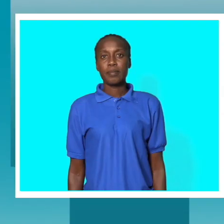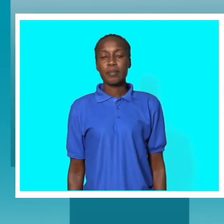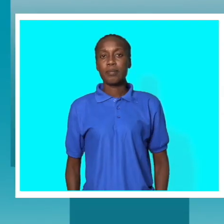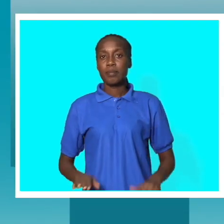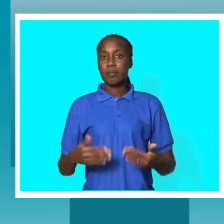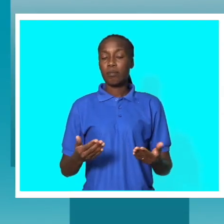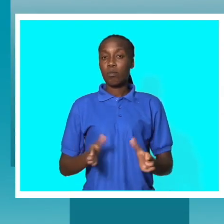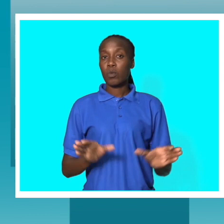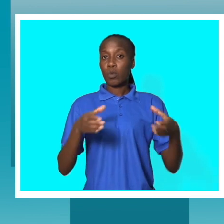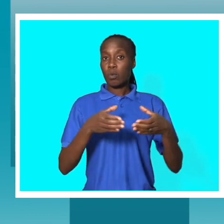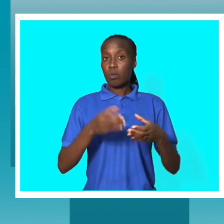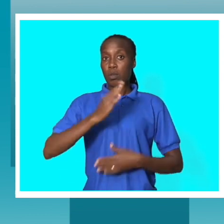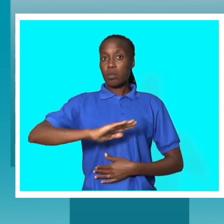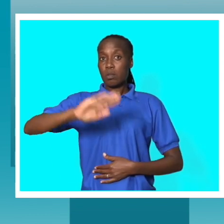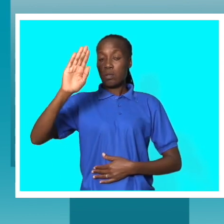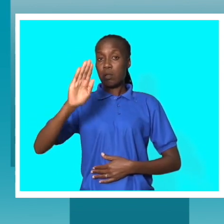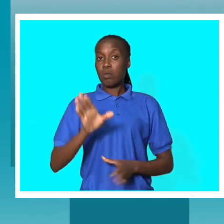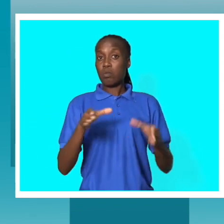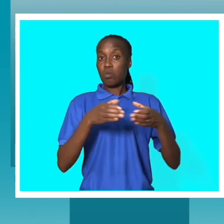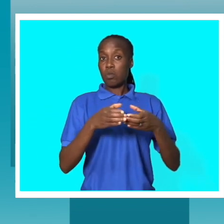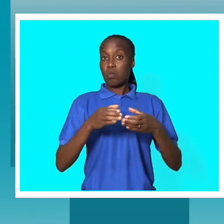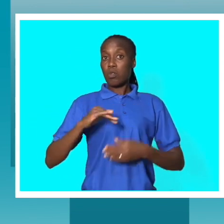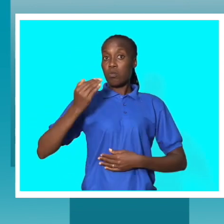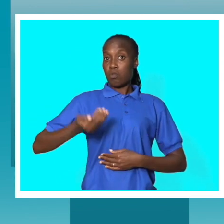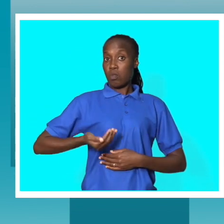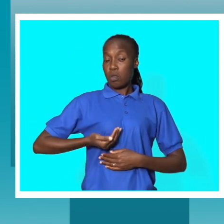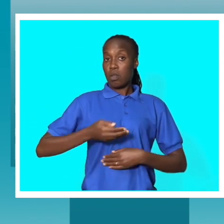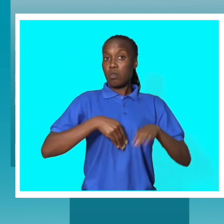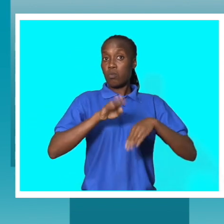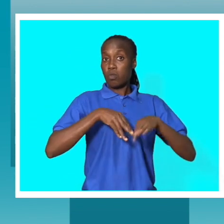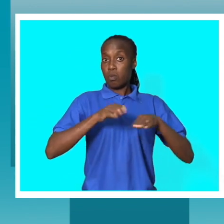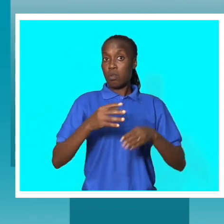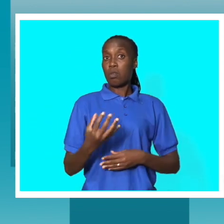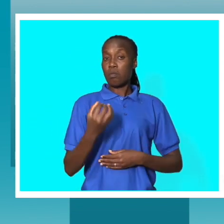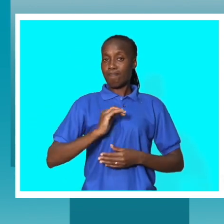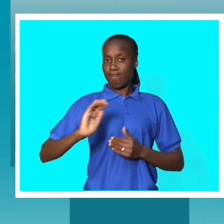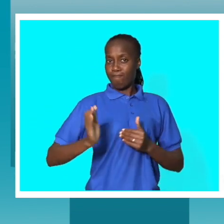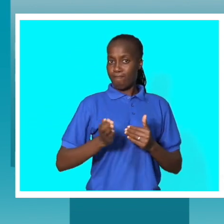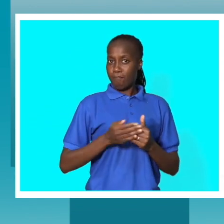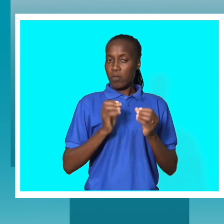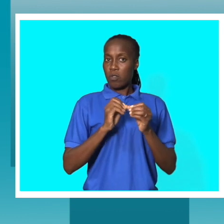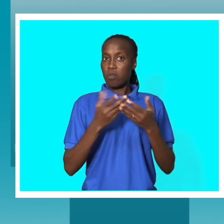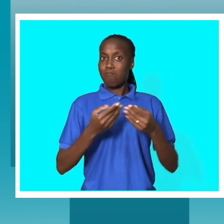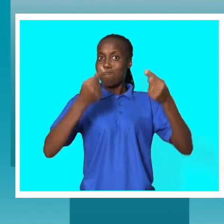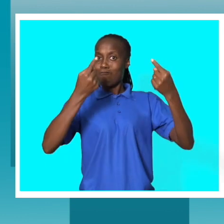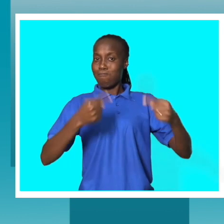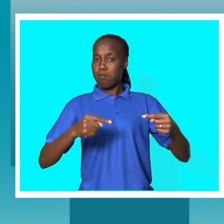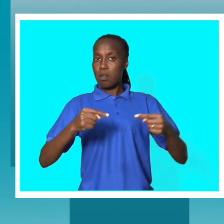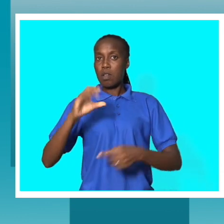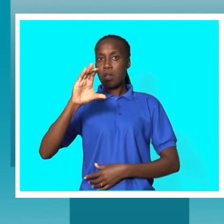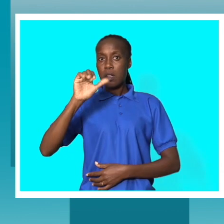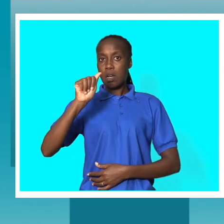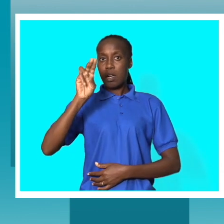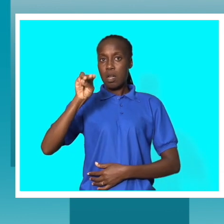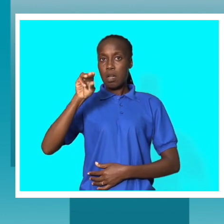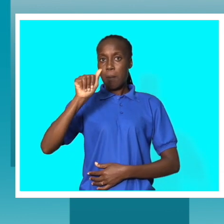Seleção Nacional Sénior Masculina de Futebol volta a cruzar o caminho dos Camarões, desta vez